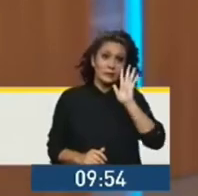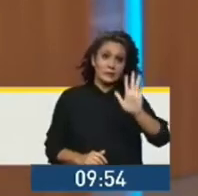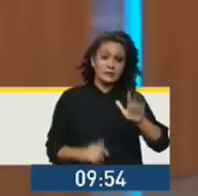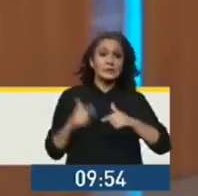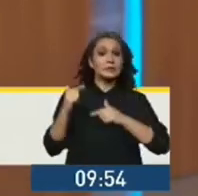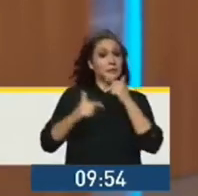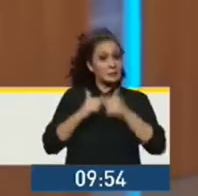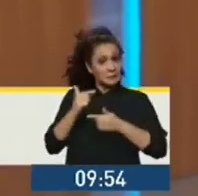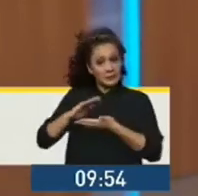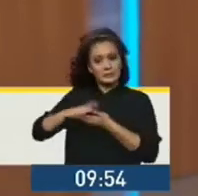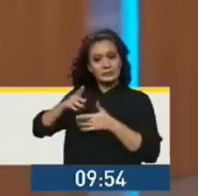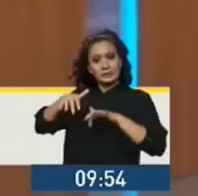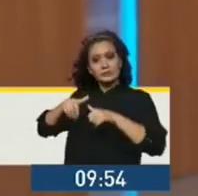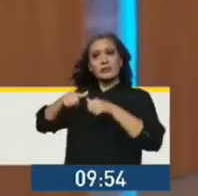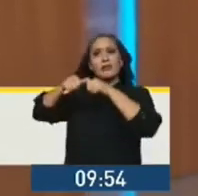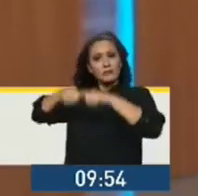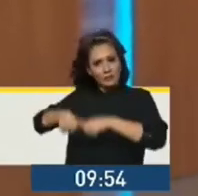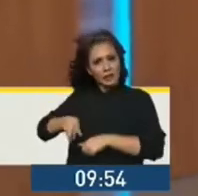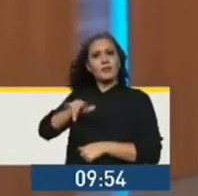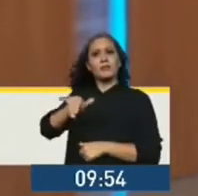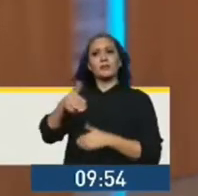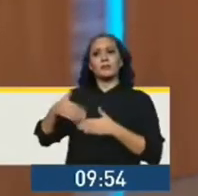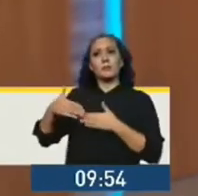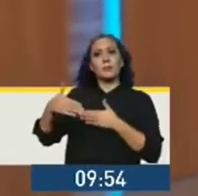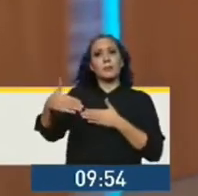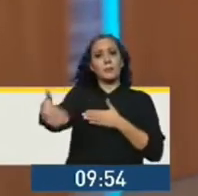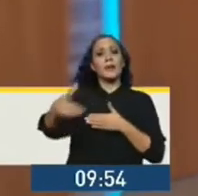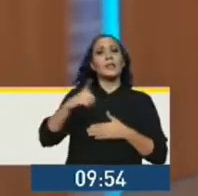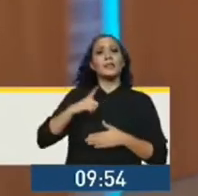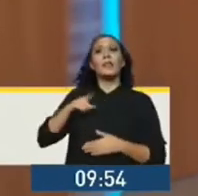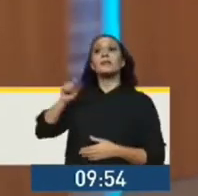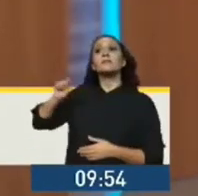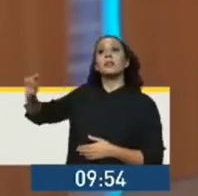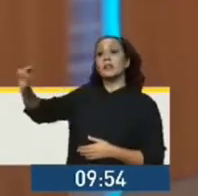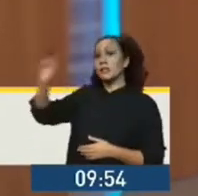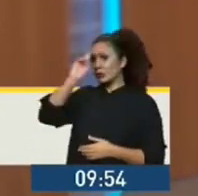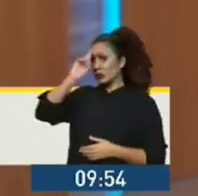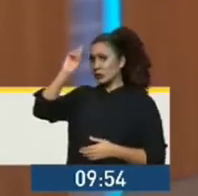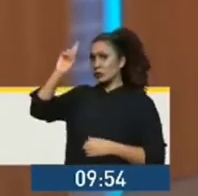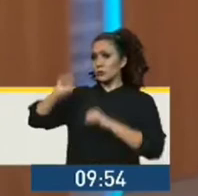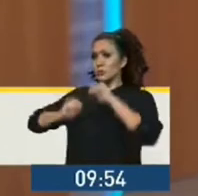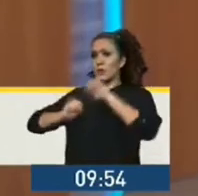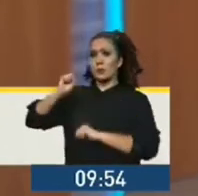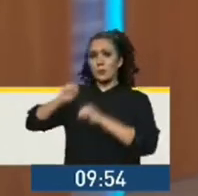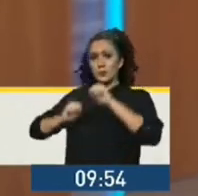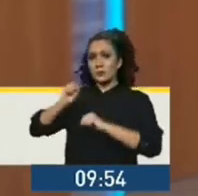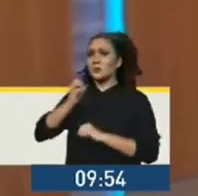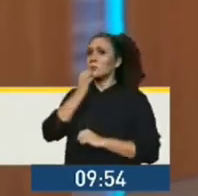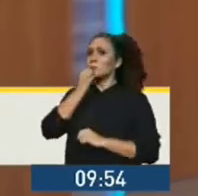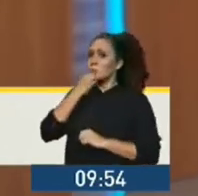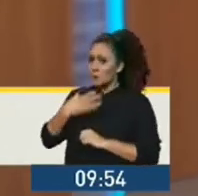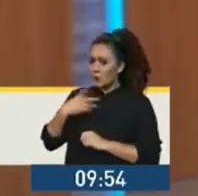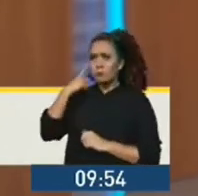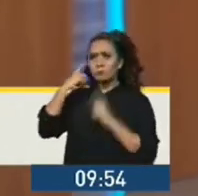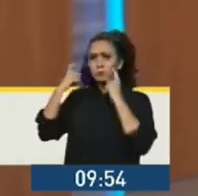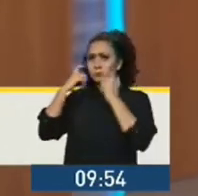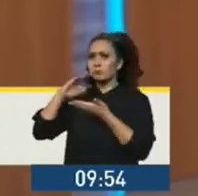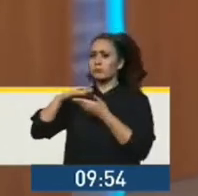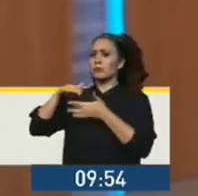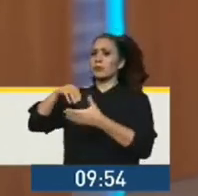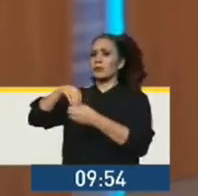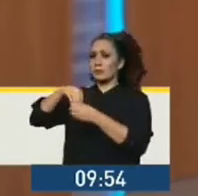veio realmente para ficar, porque tem muito executivo aí vendo mais vantagens do que desvantagens no home